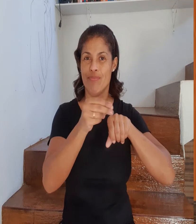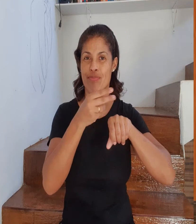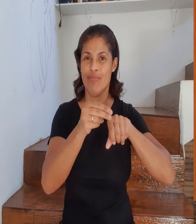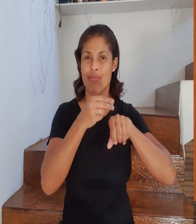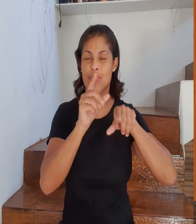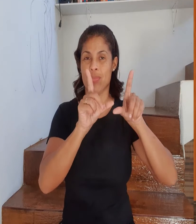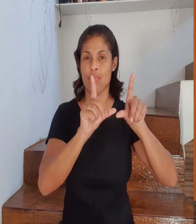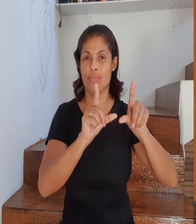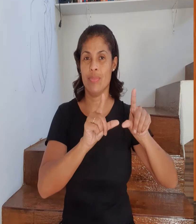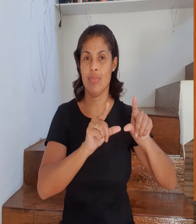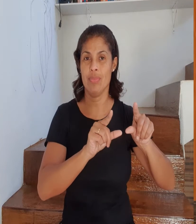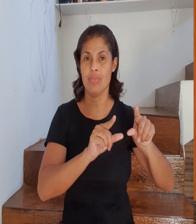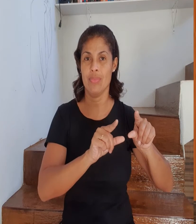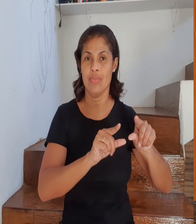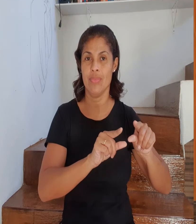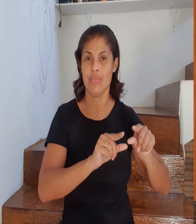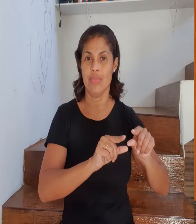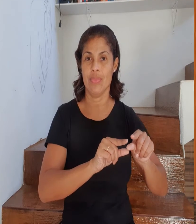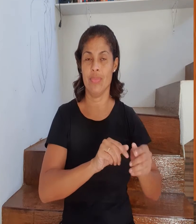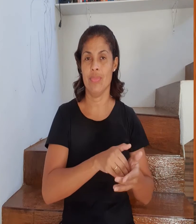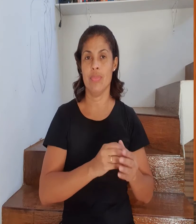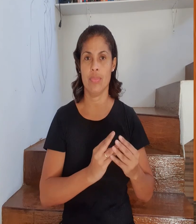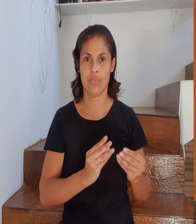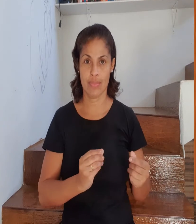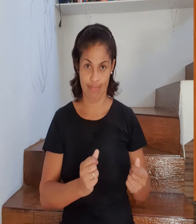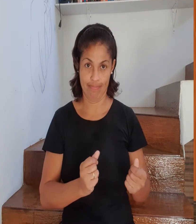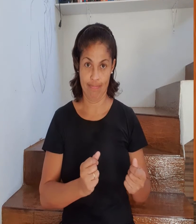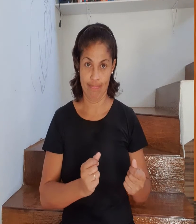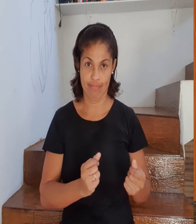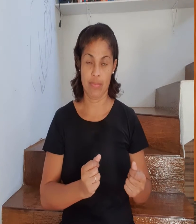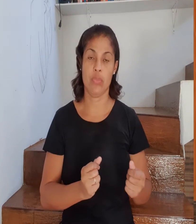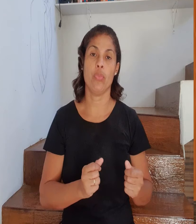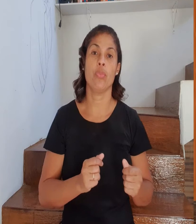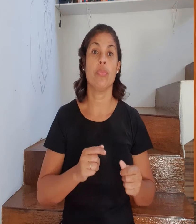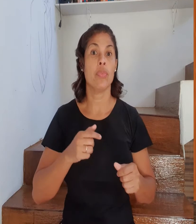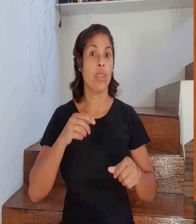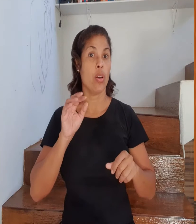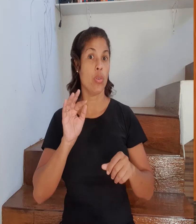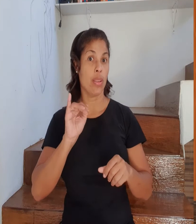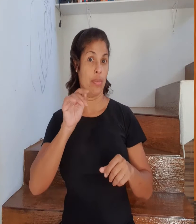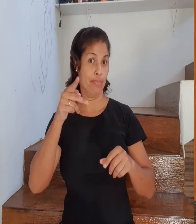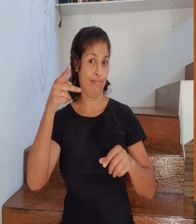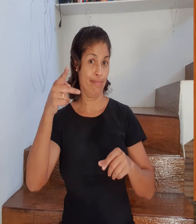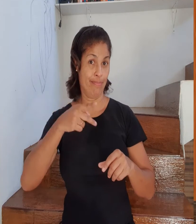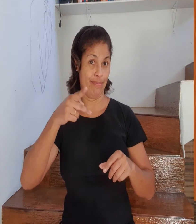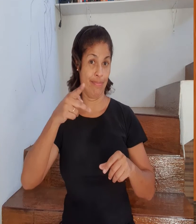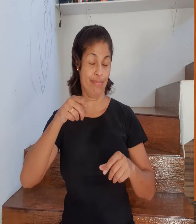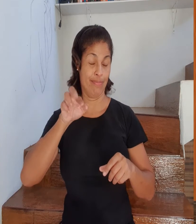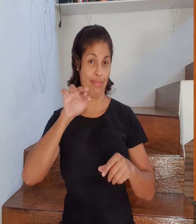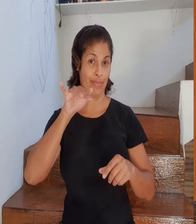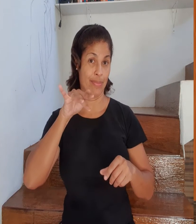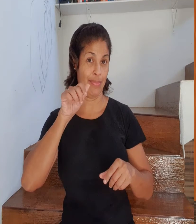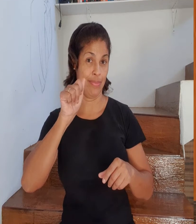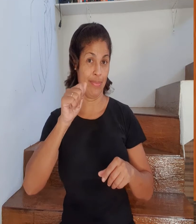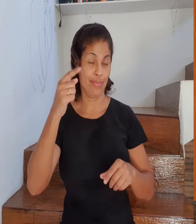anticorpos diminui substancialmente até níveis indetectáveis. No fim da resposta primária, já se inicia